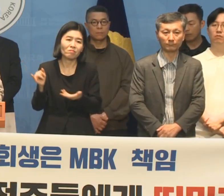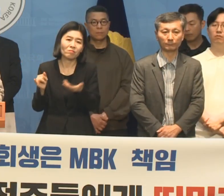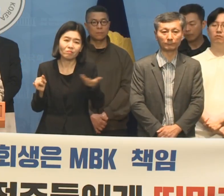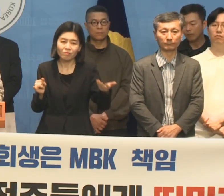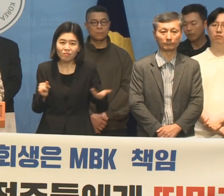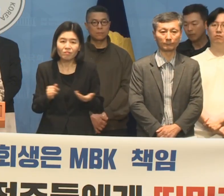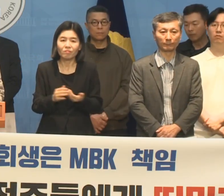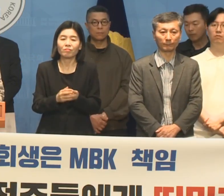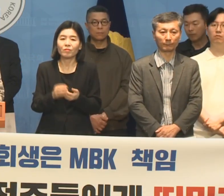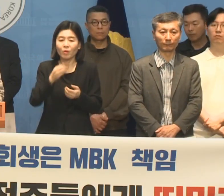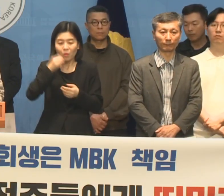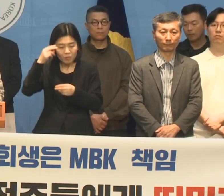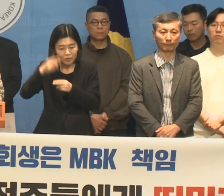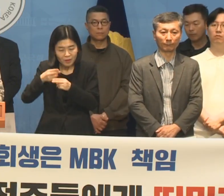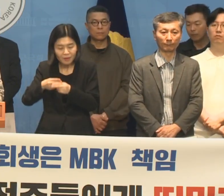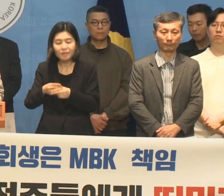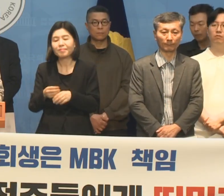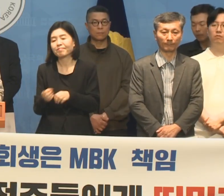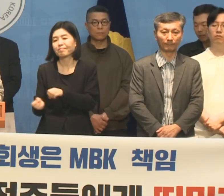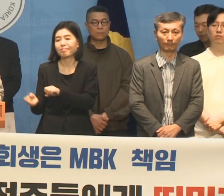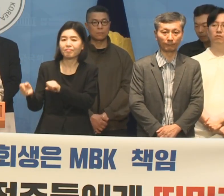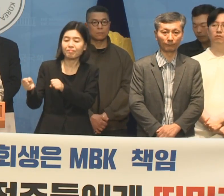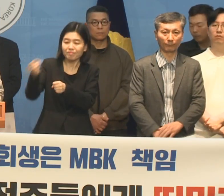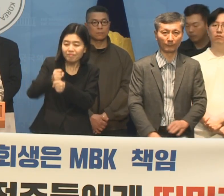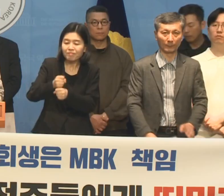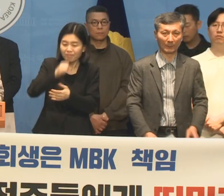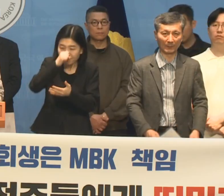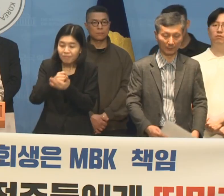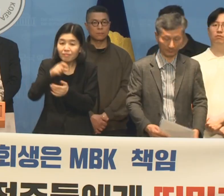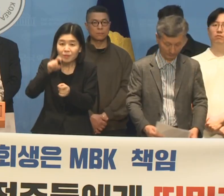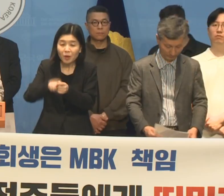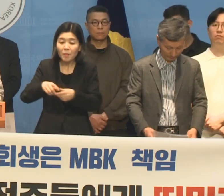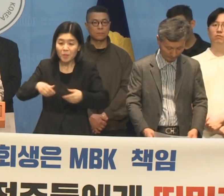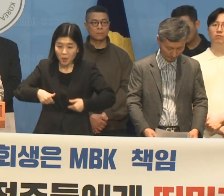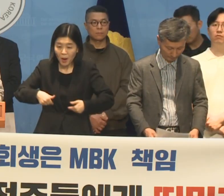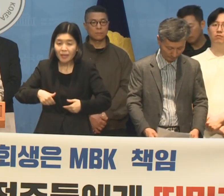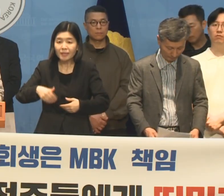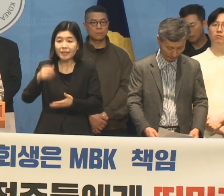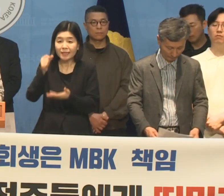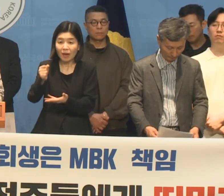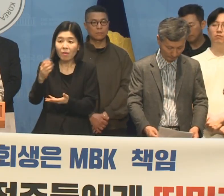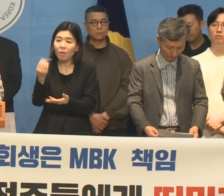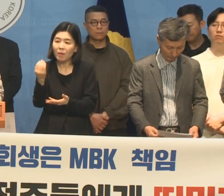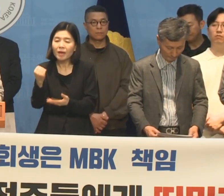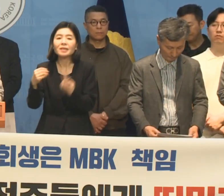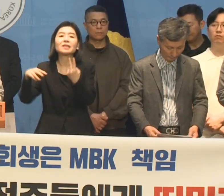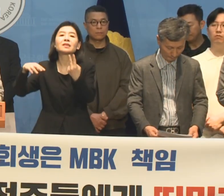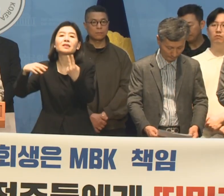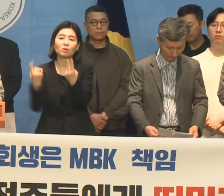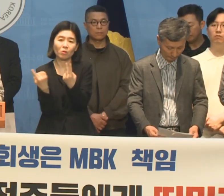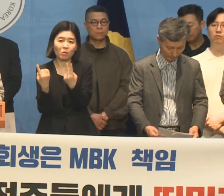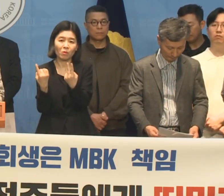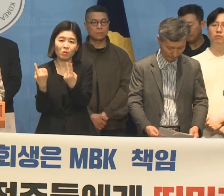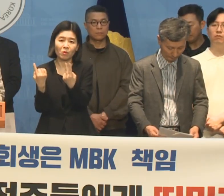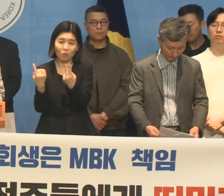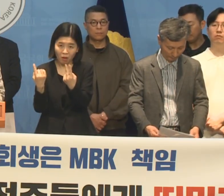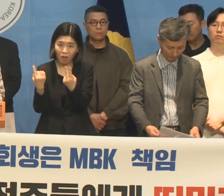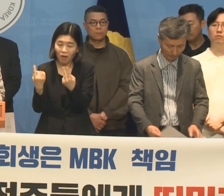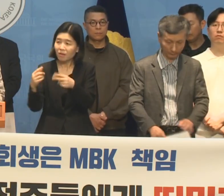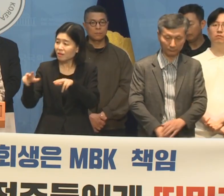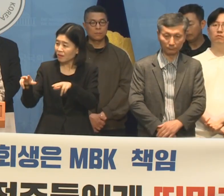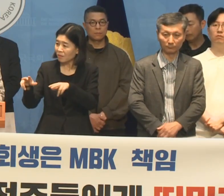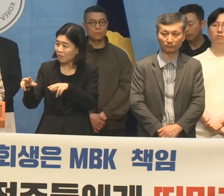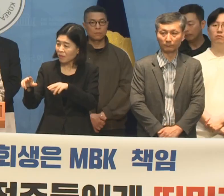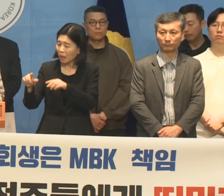정상화를 위해서 경영 정상화를 위해서 필요한 자금이 2조 원입니다. 그런데 이번에 찔끔